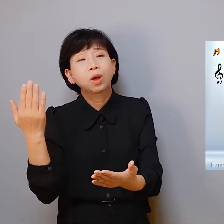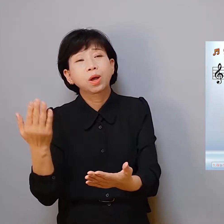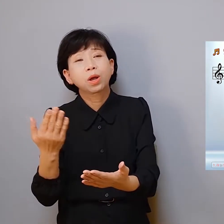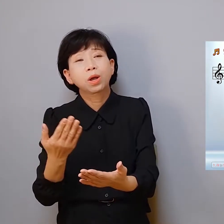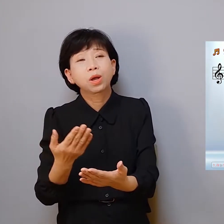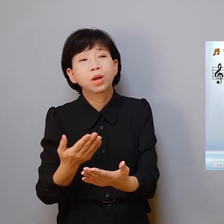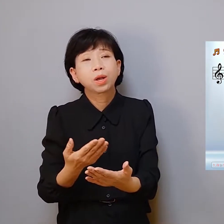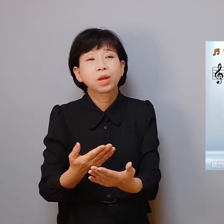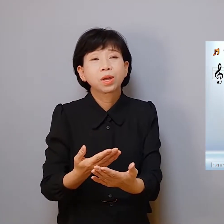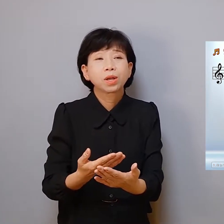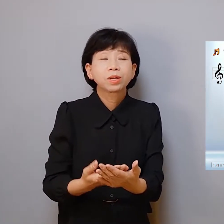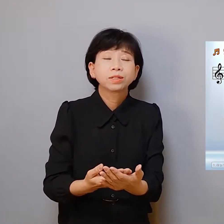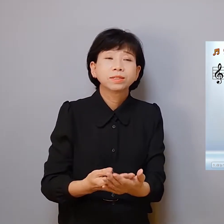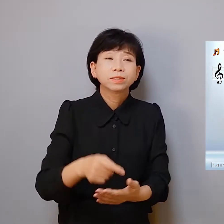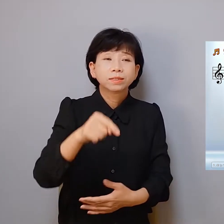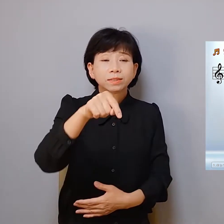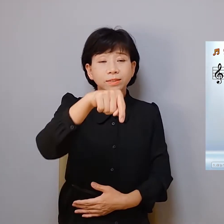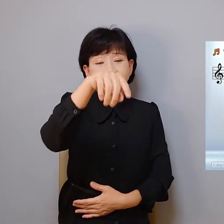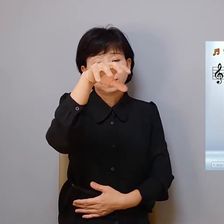보소서